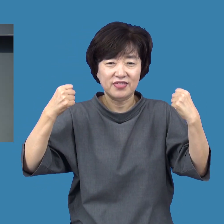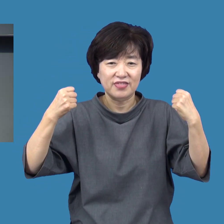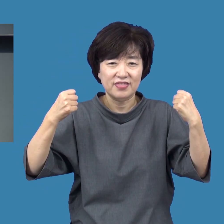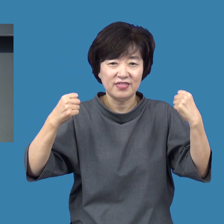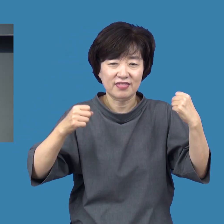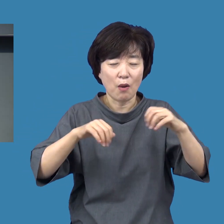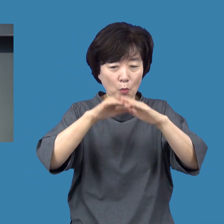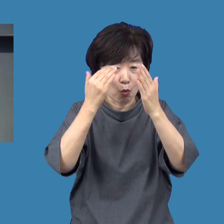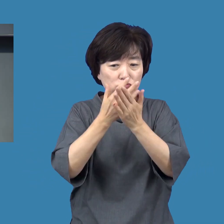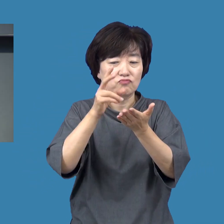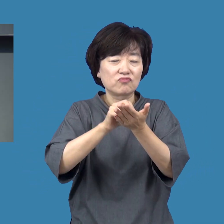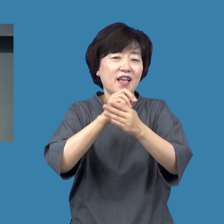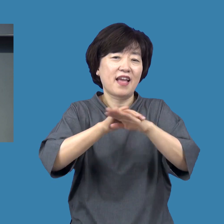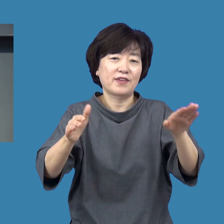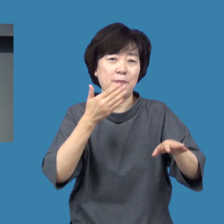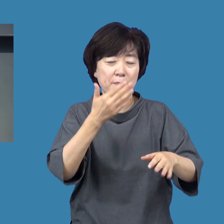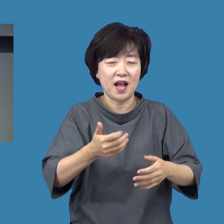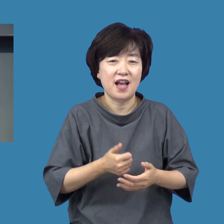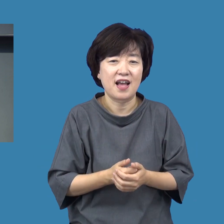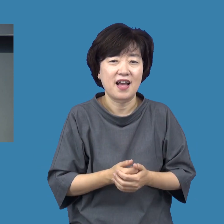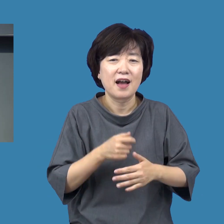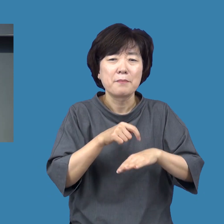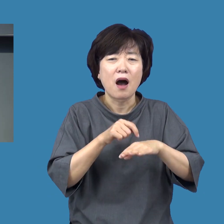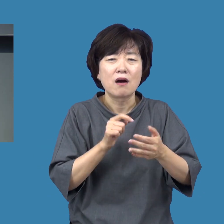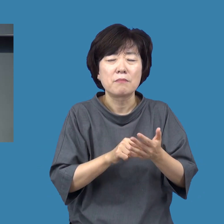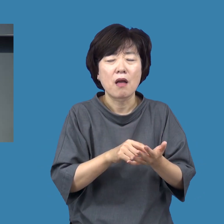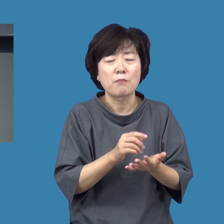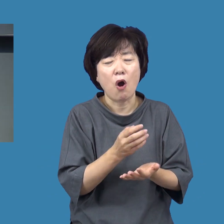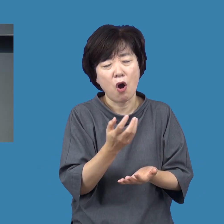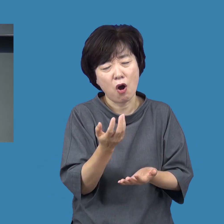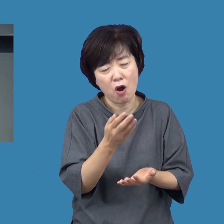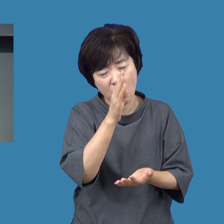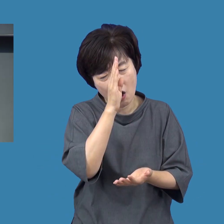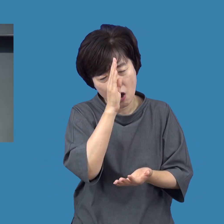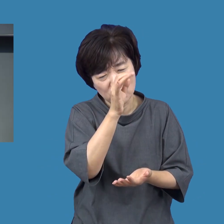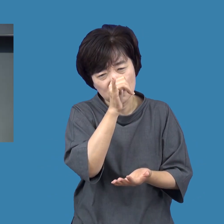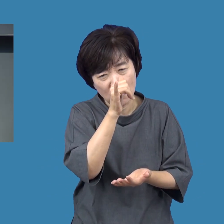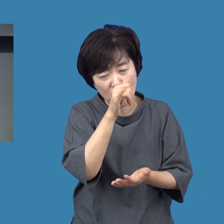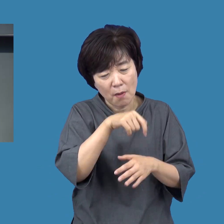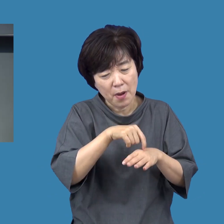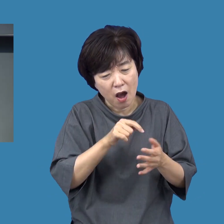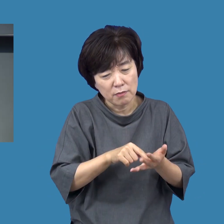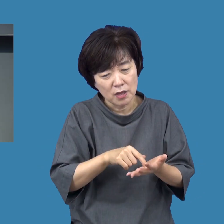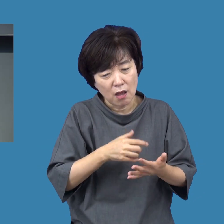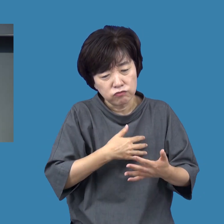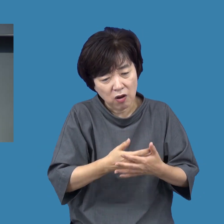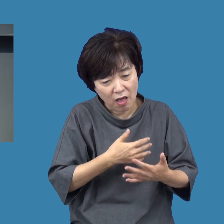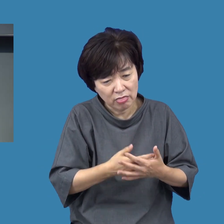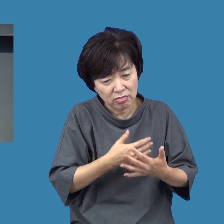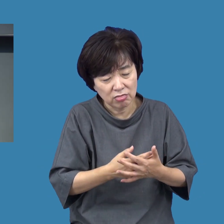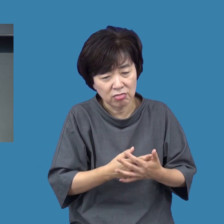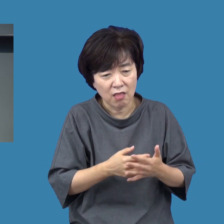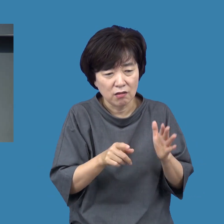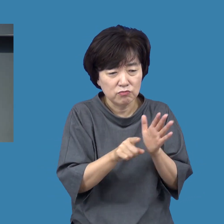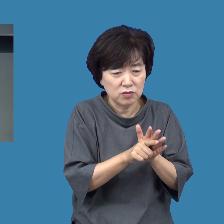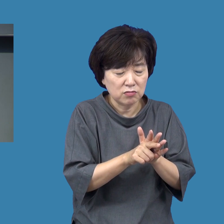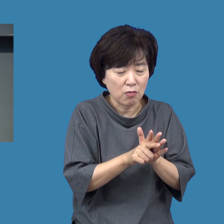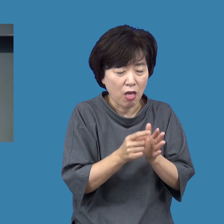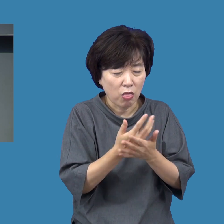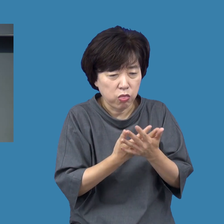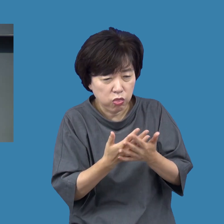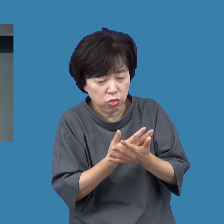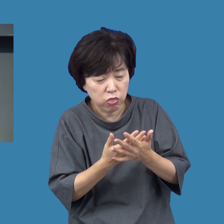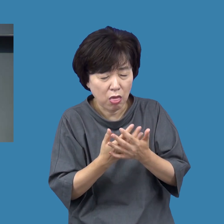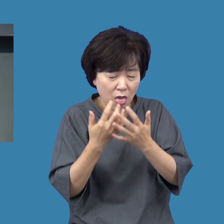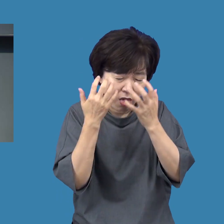해결되는 거야. 마음에 여러분 병들이 있지 않습니까? 마음이 이렇게 불안하기도 하고 또 믿음이 없기도 하고 어떨 땐 헷갈리기도 하고